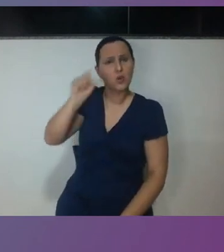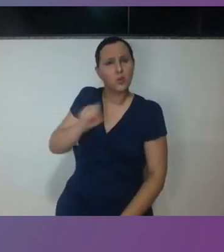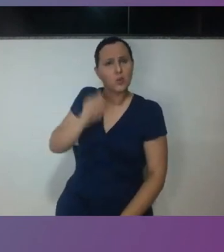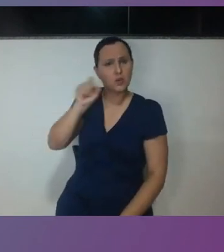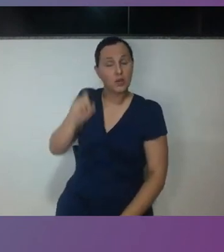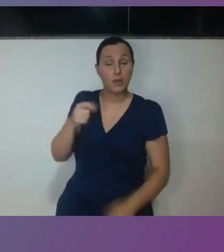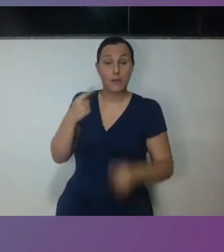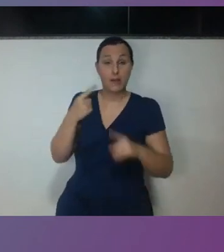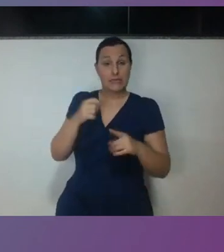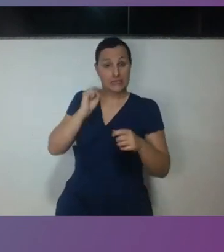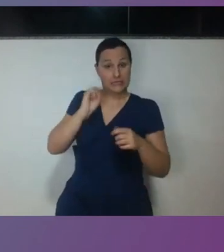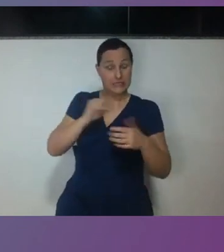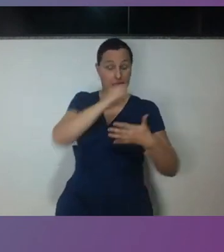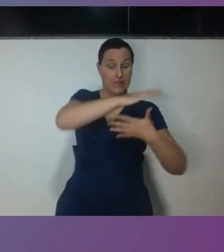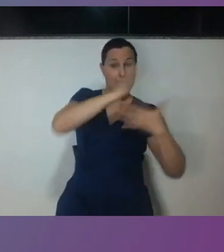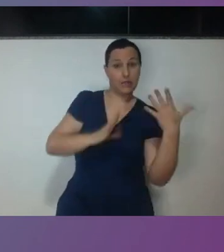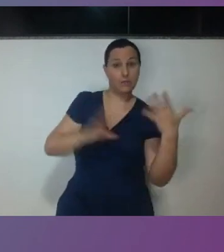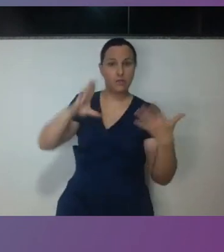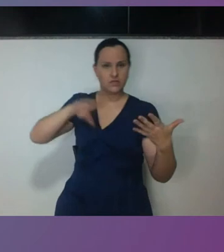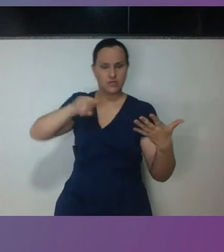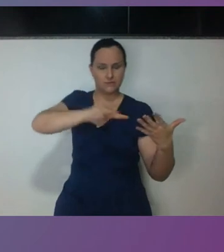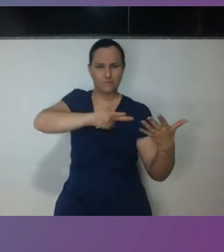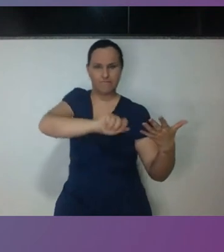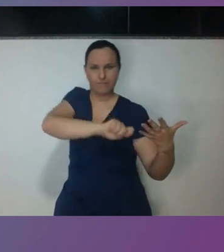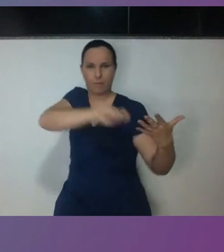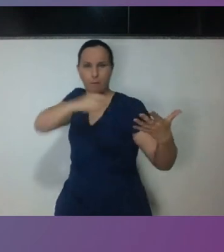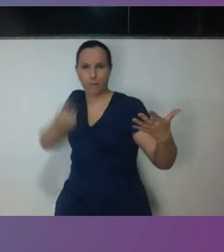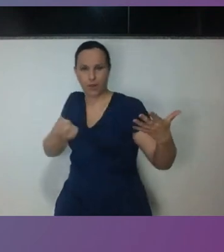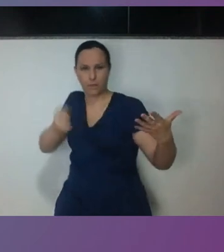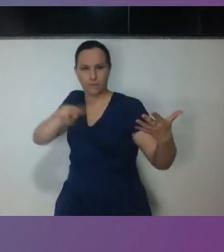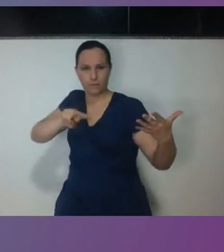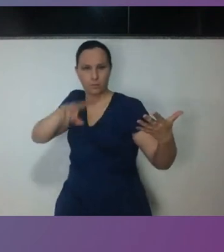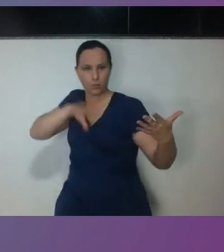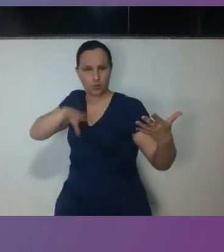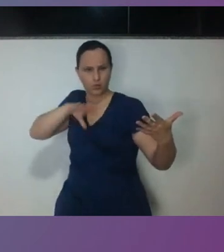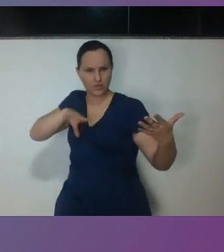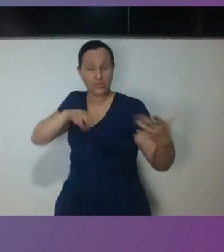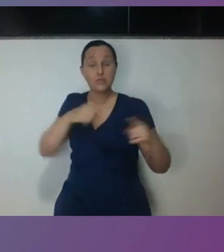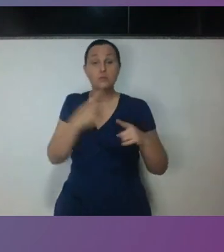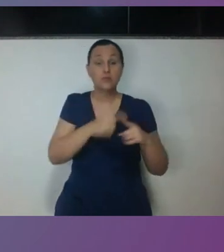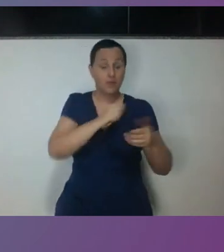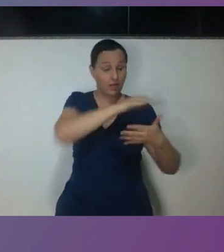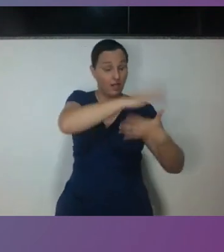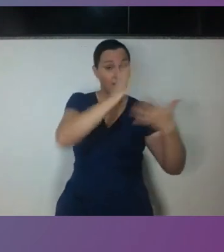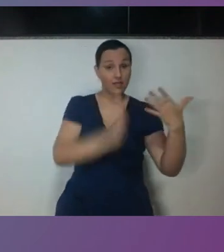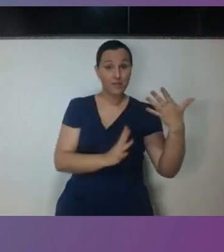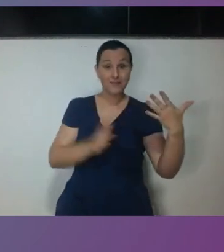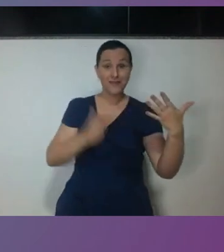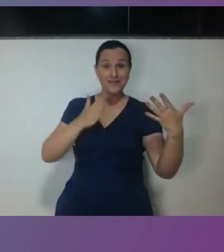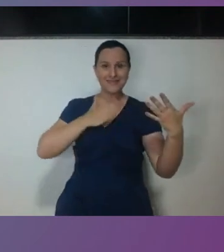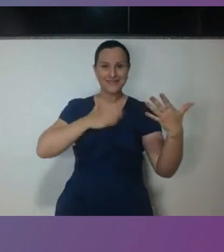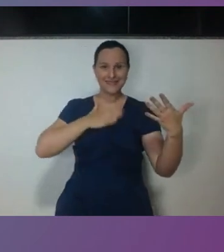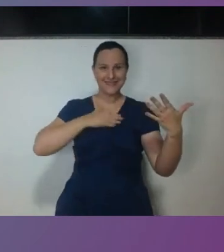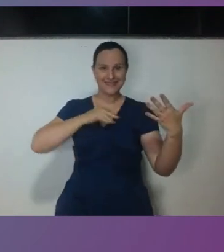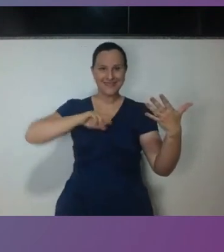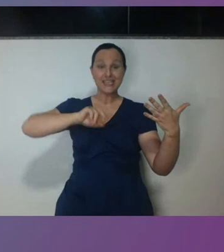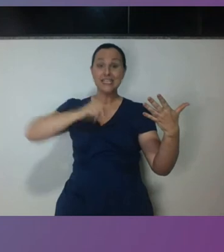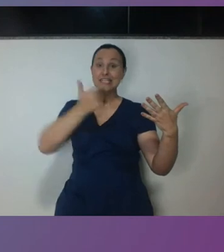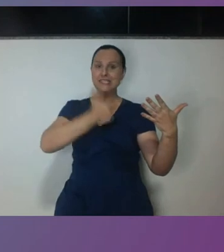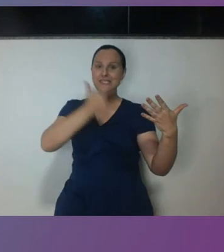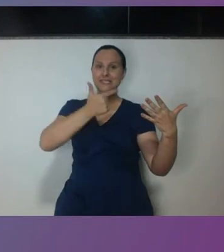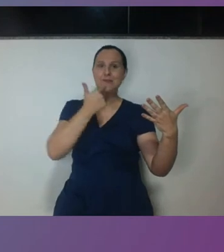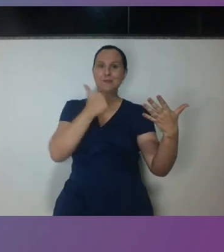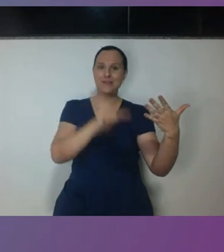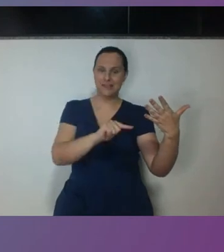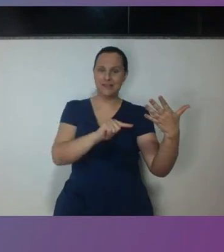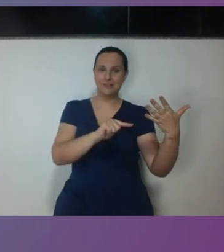segunda língua e trazendo informação para a nossa primeira língua. Quem é que vai ter mais domínio da nossa primeira